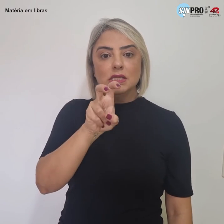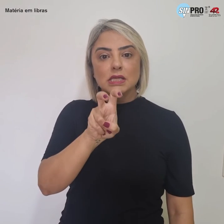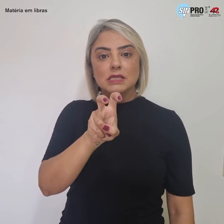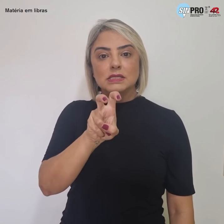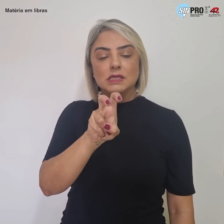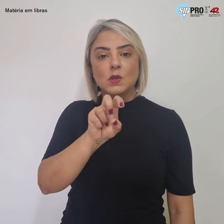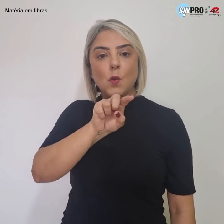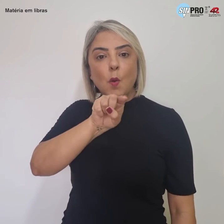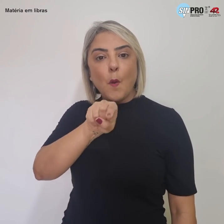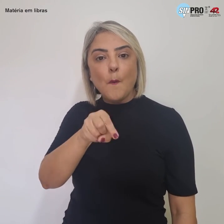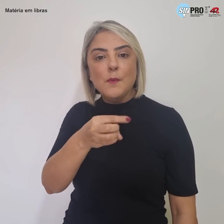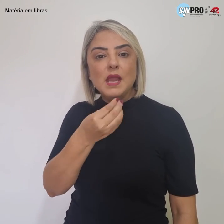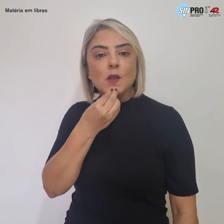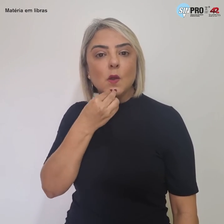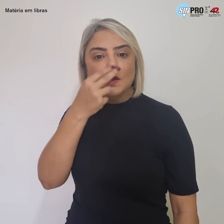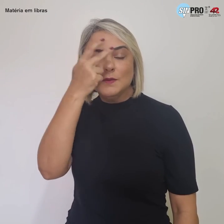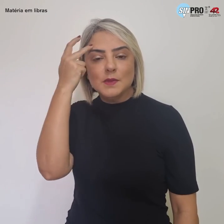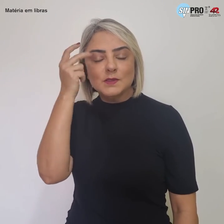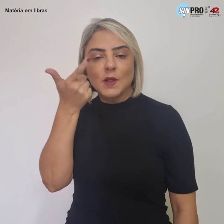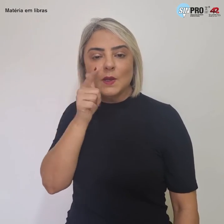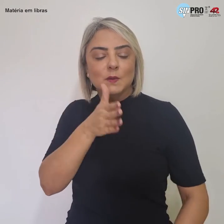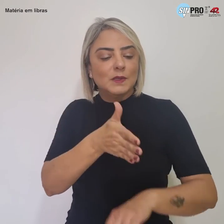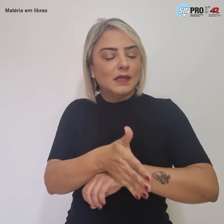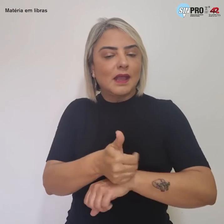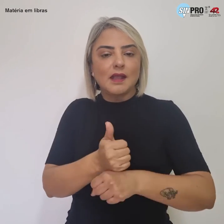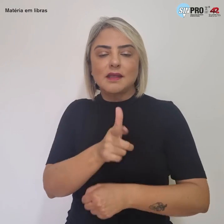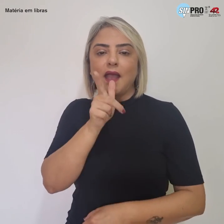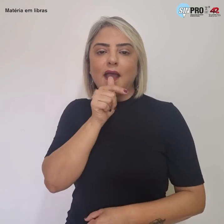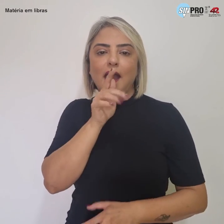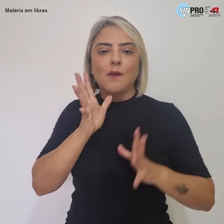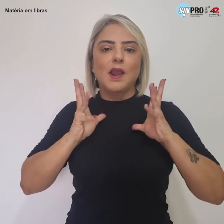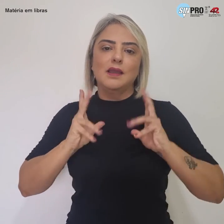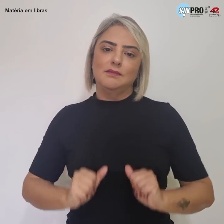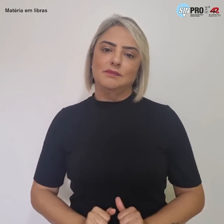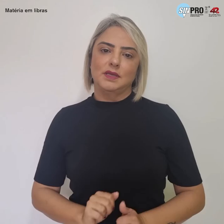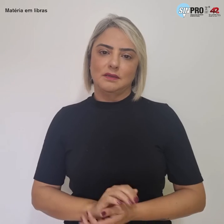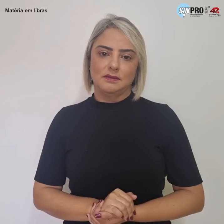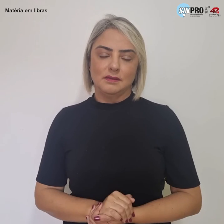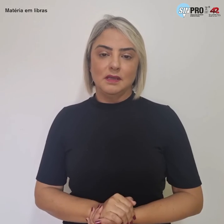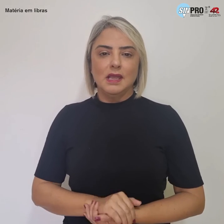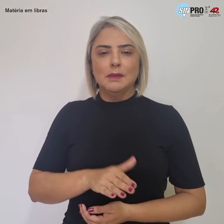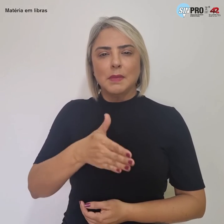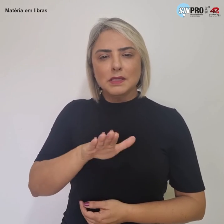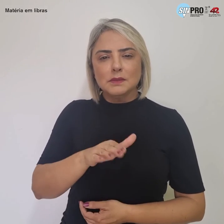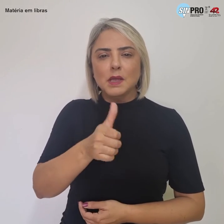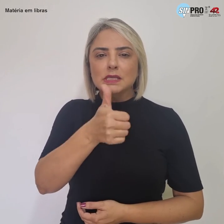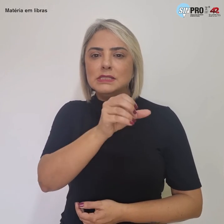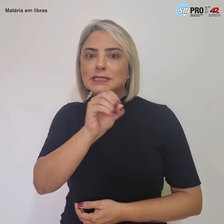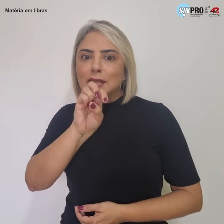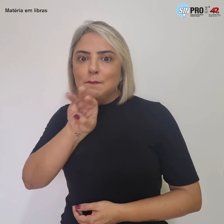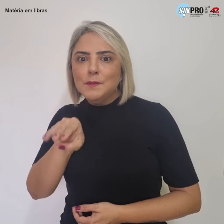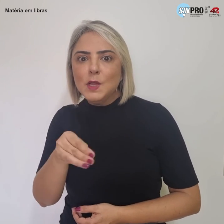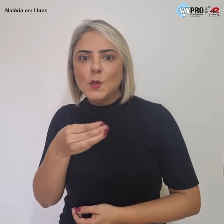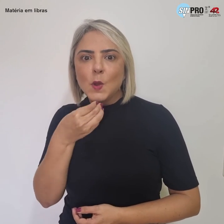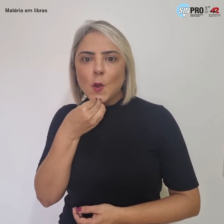milhões de brasileiros não têm acesso à água potável. E cerca de 100 milhões não têm